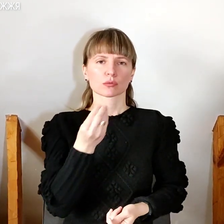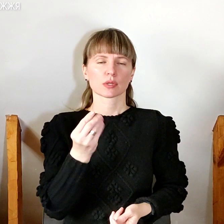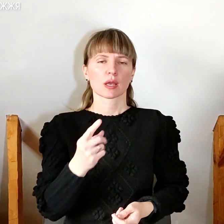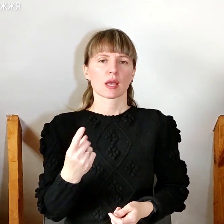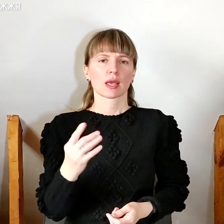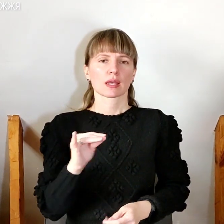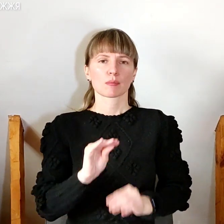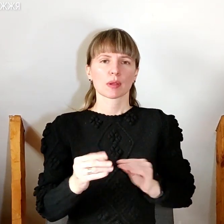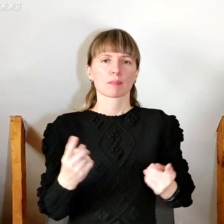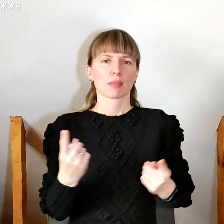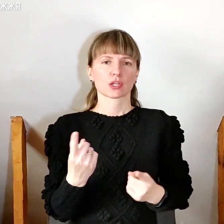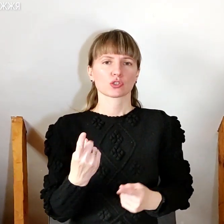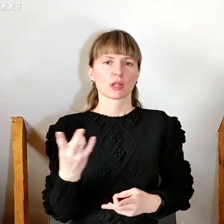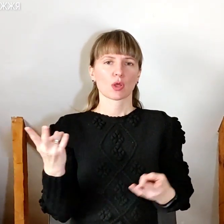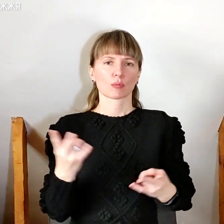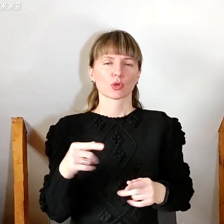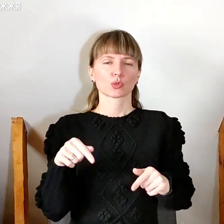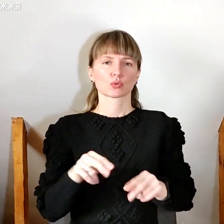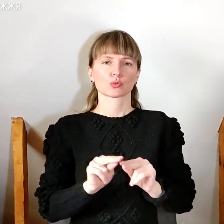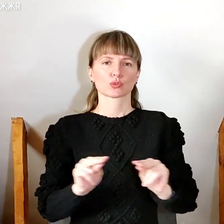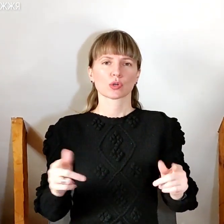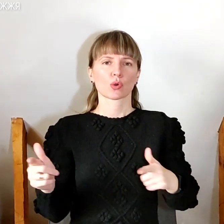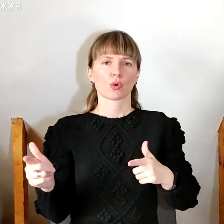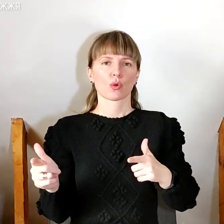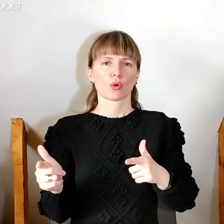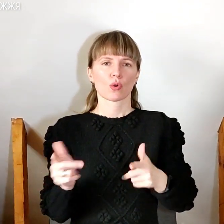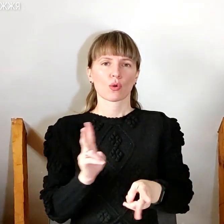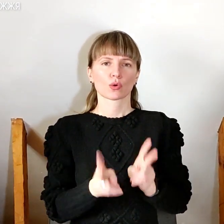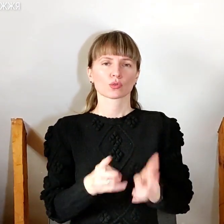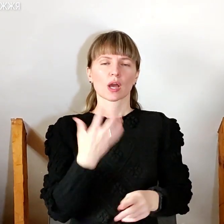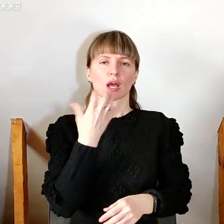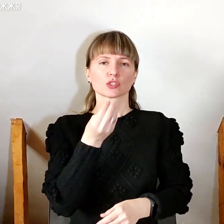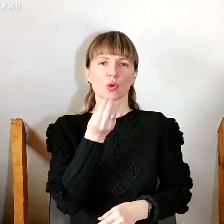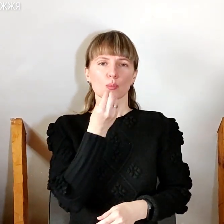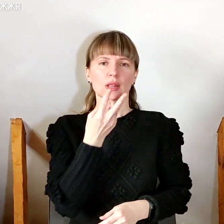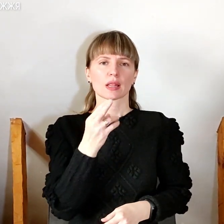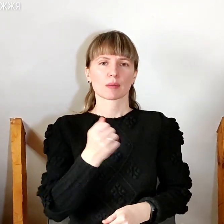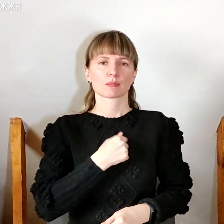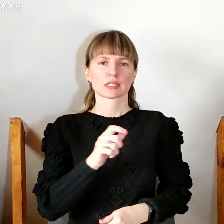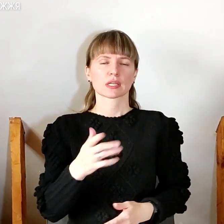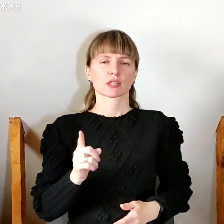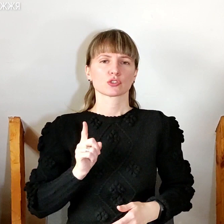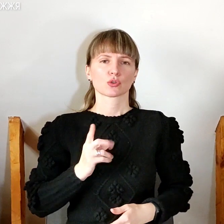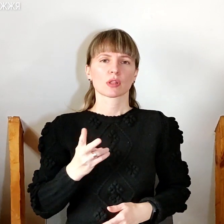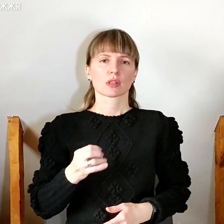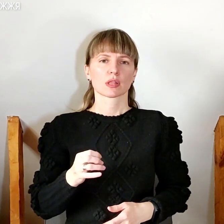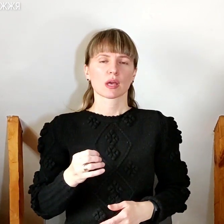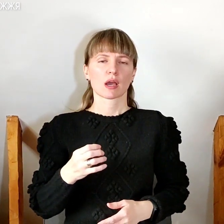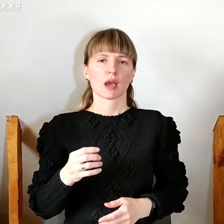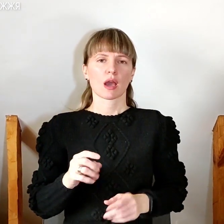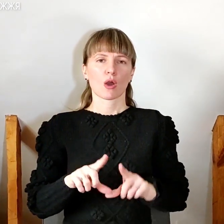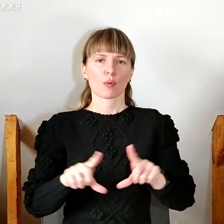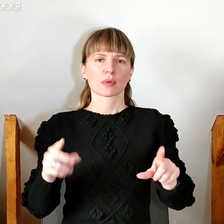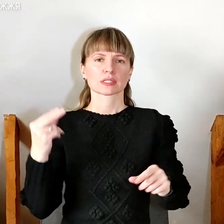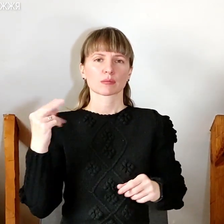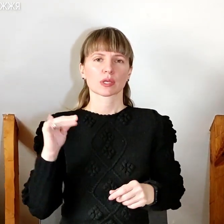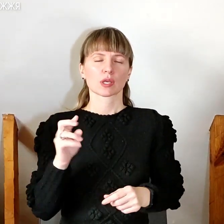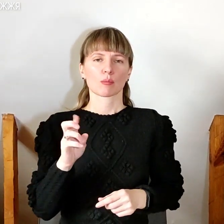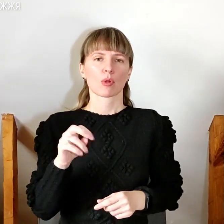першої необхідності. Тут же вчителі готують гарячі обіди для бійців, які чергують на стратегічних об'єктах Запоріжжя та блокпостах.